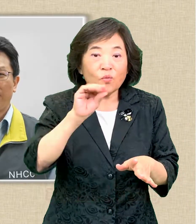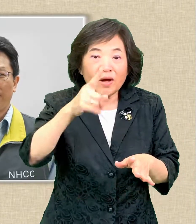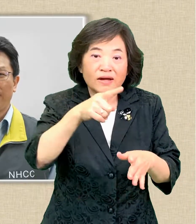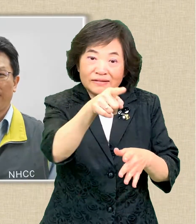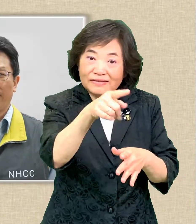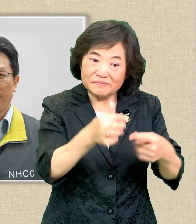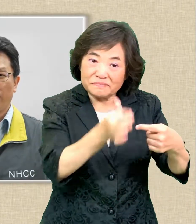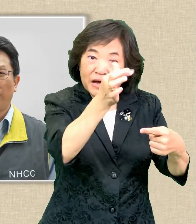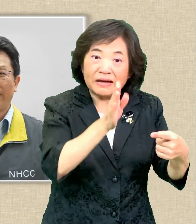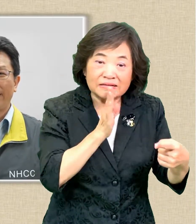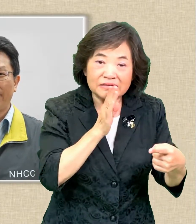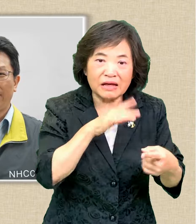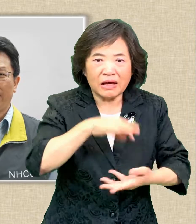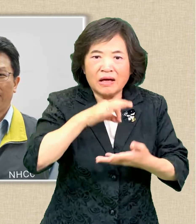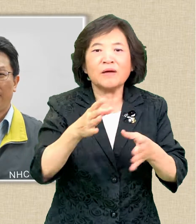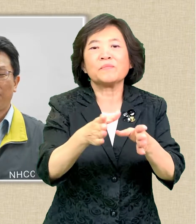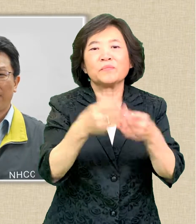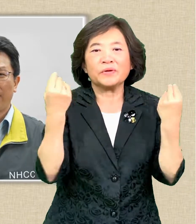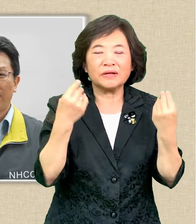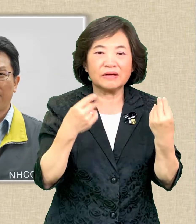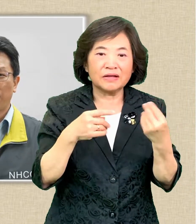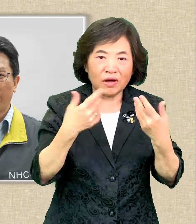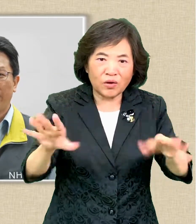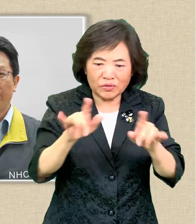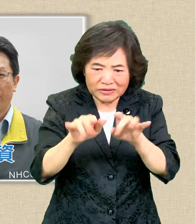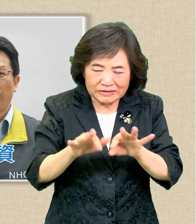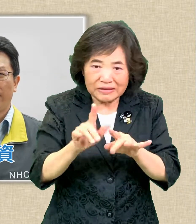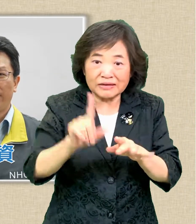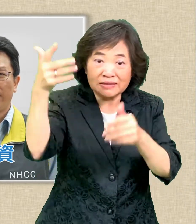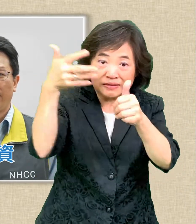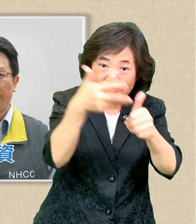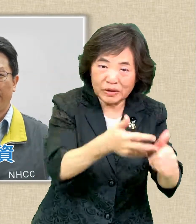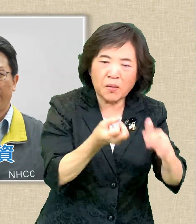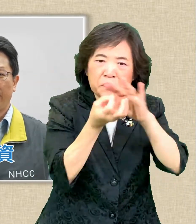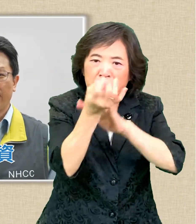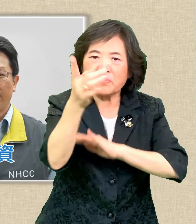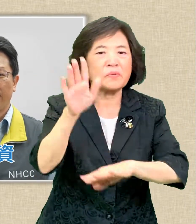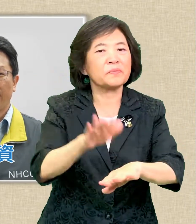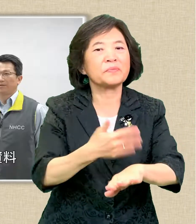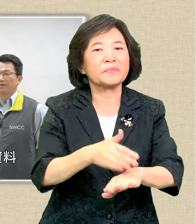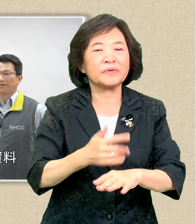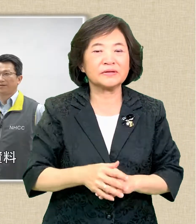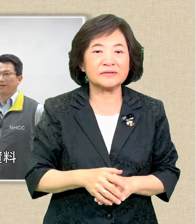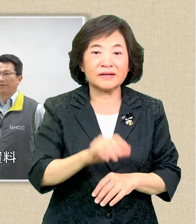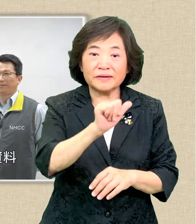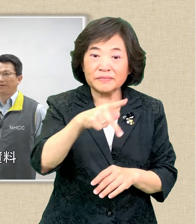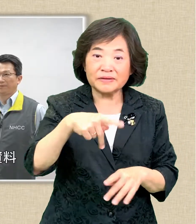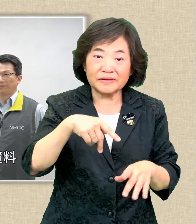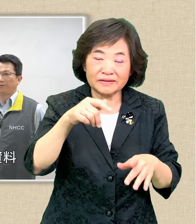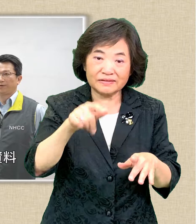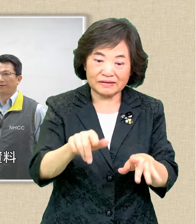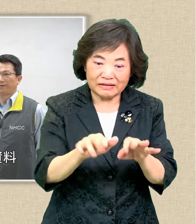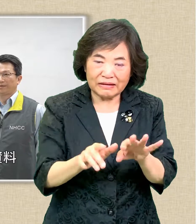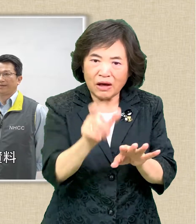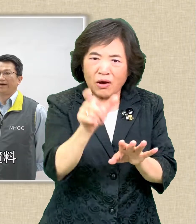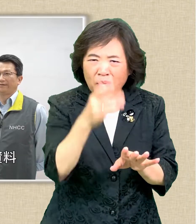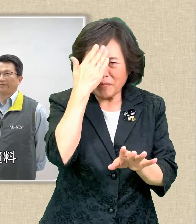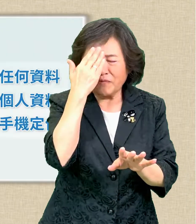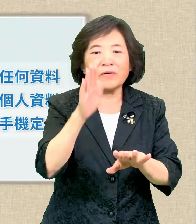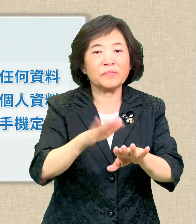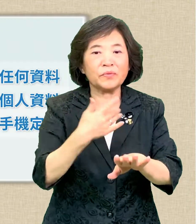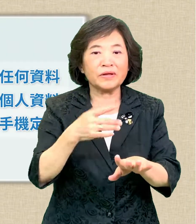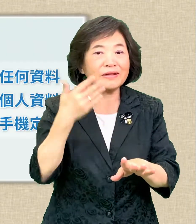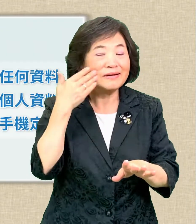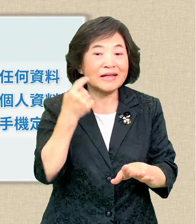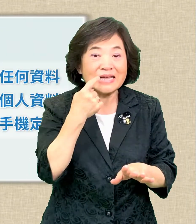的靠近者也不是小事，接触资料上传不会泄露你的地址。民众使用 APP 不是登录资料，